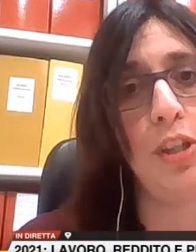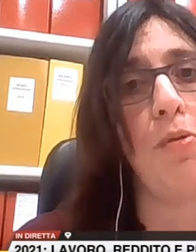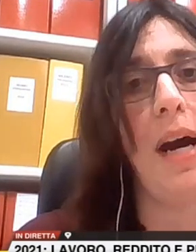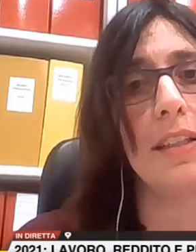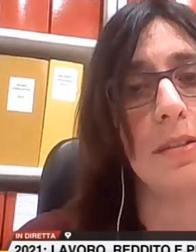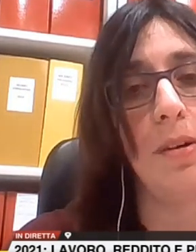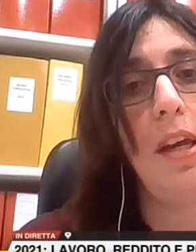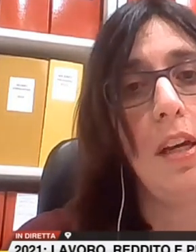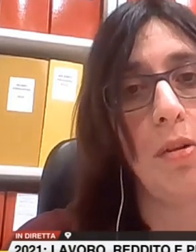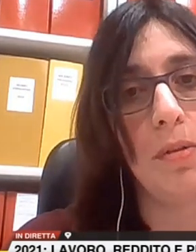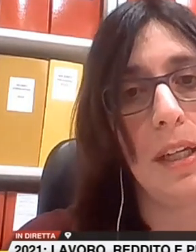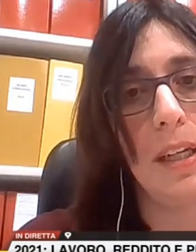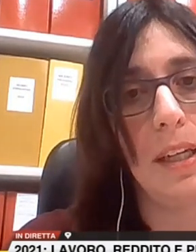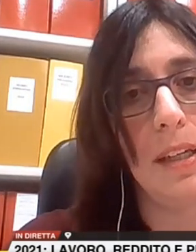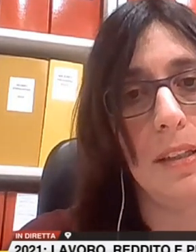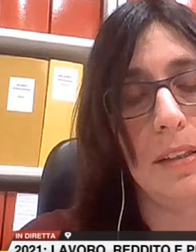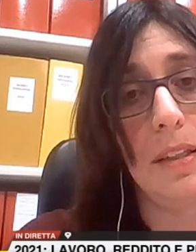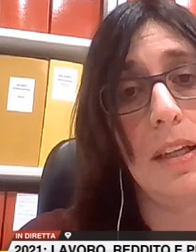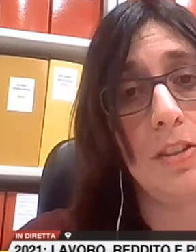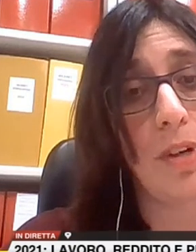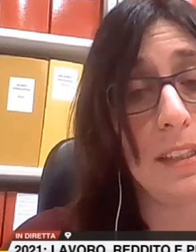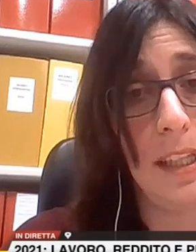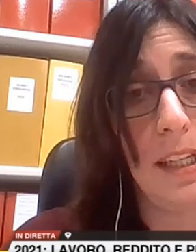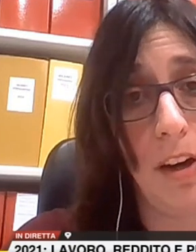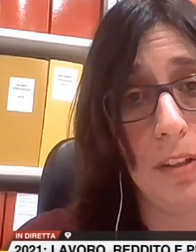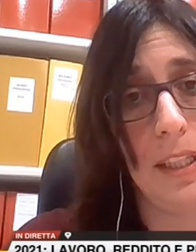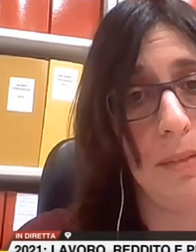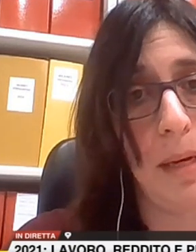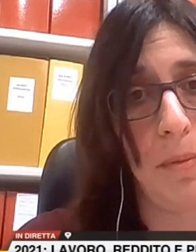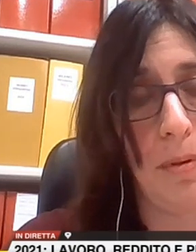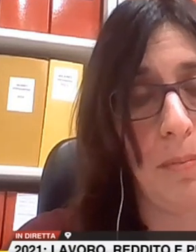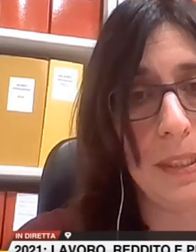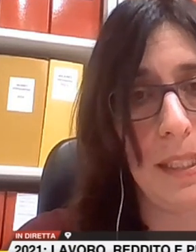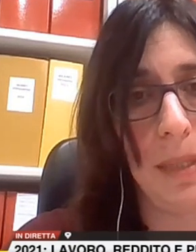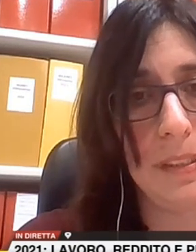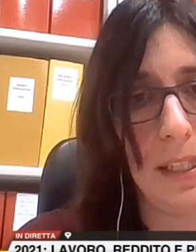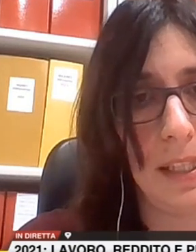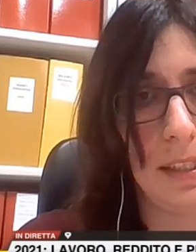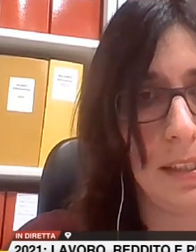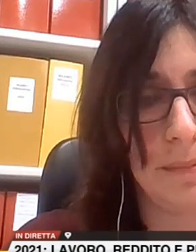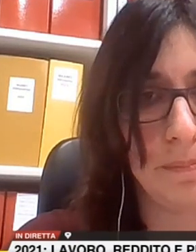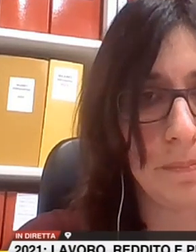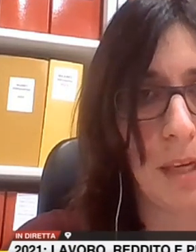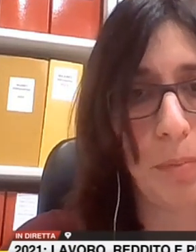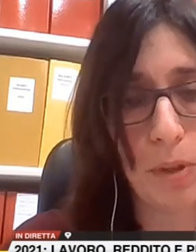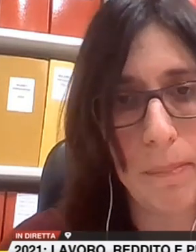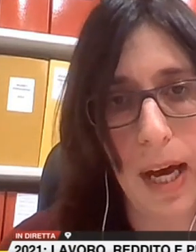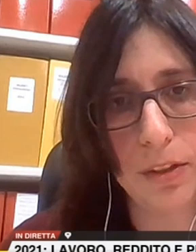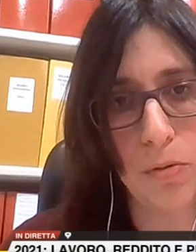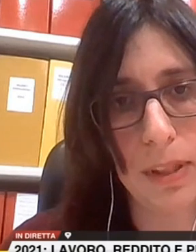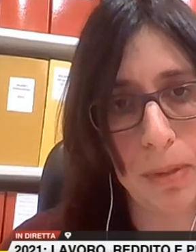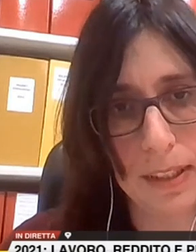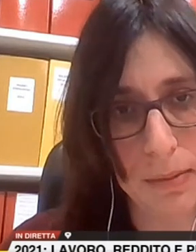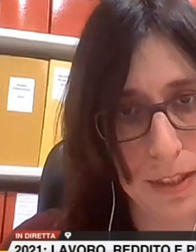festeggeremo il 5 marzo con la giornata delle donne, abbiamo praticamente